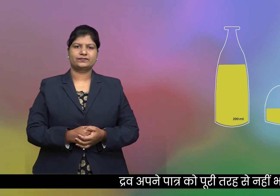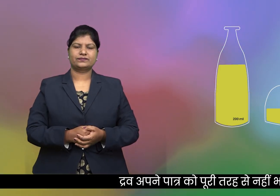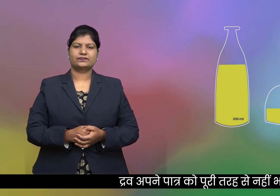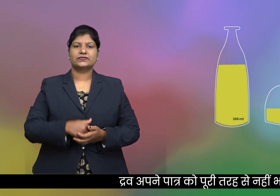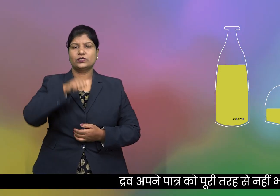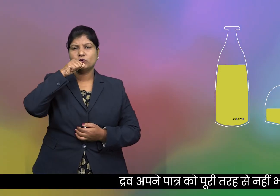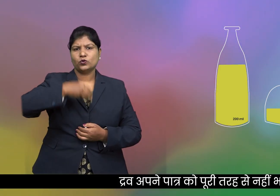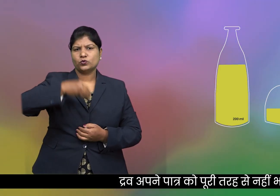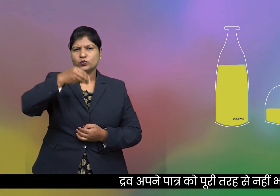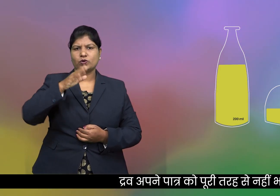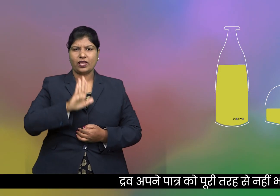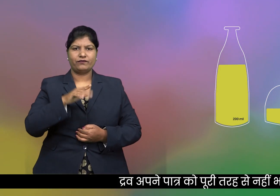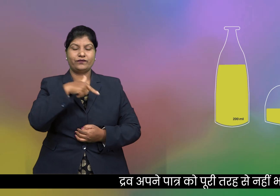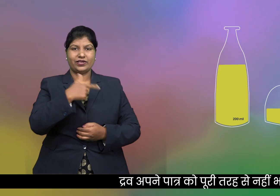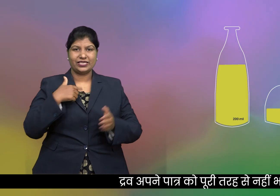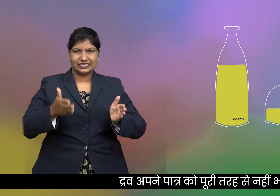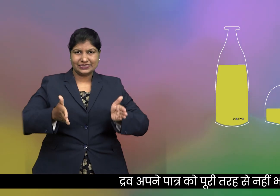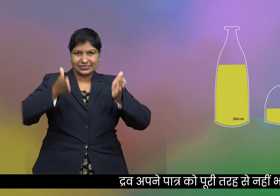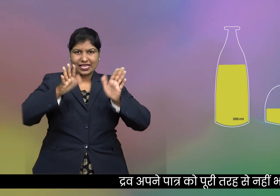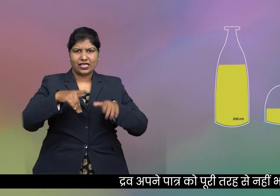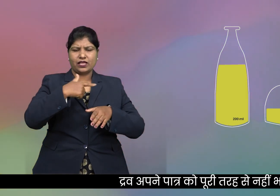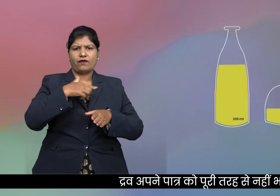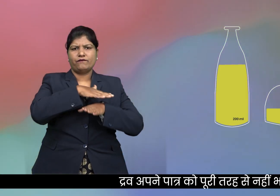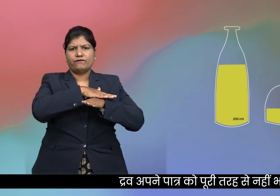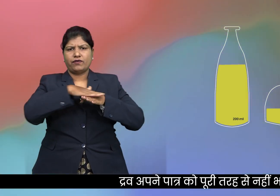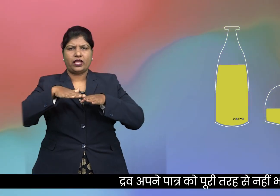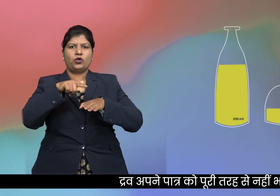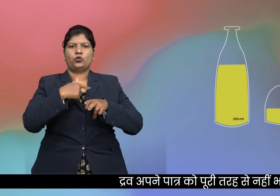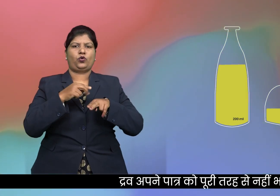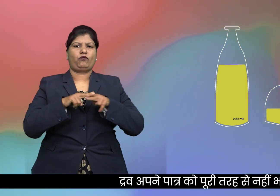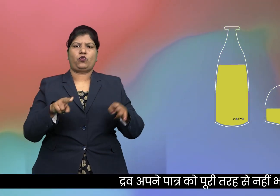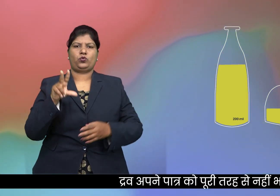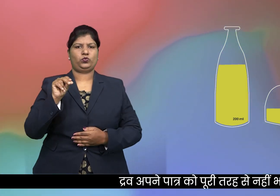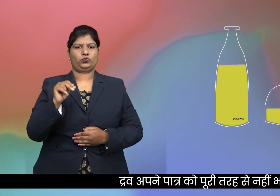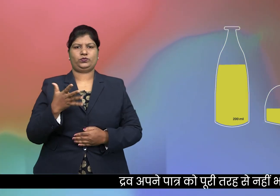द्रव अपने पात्र को पूरी तरह से नहीं भरते हैं।